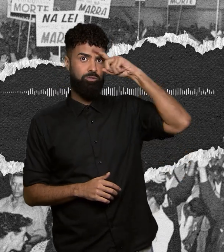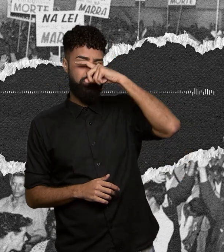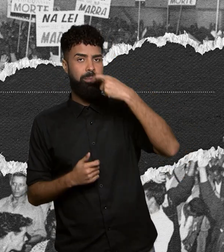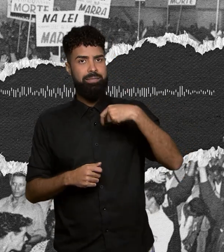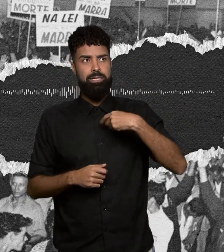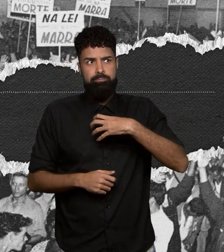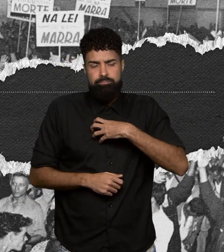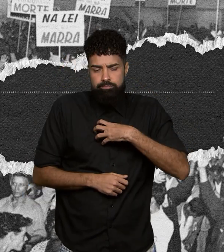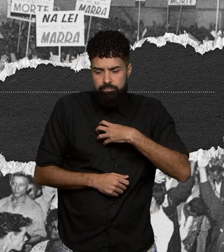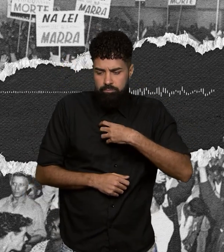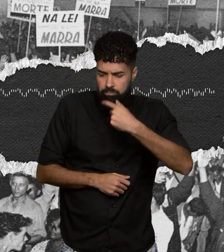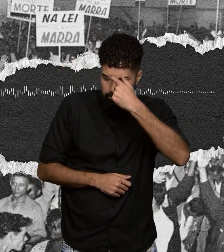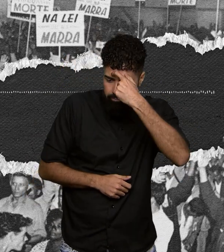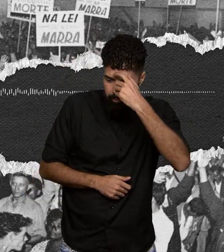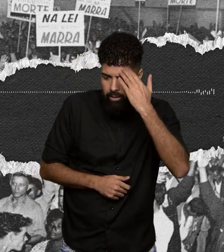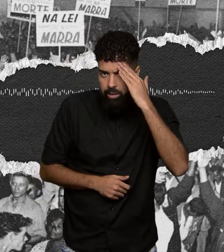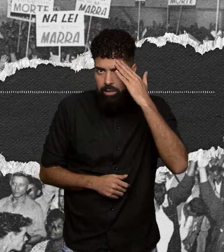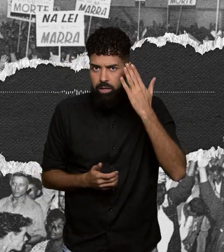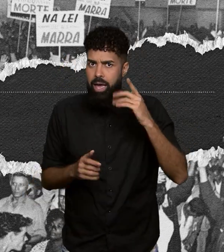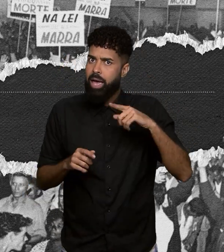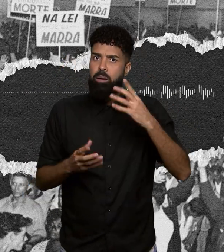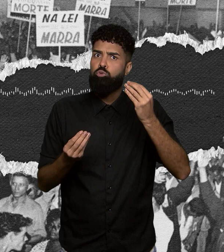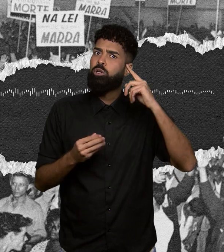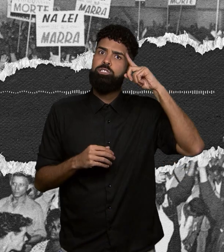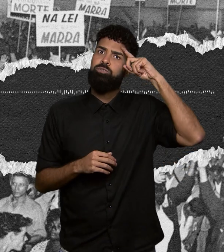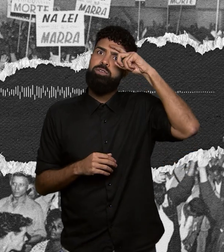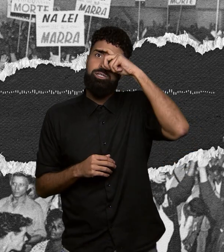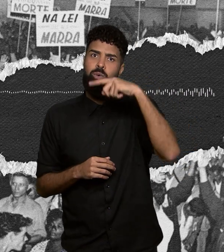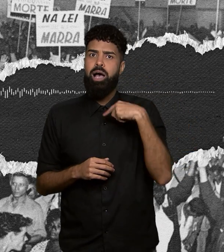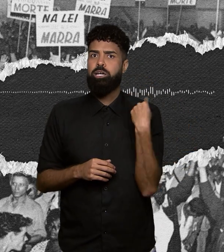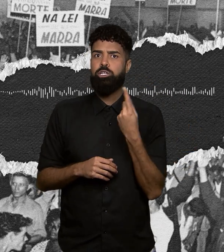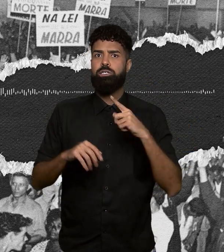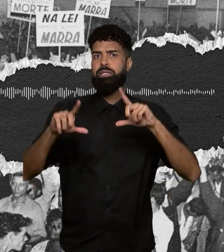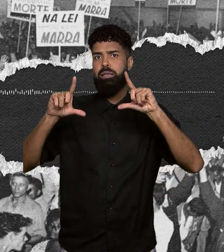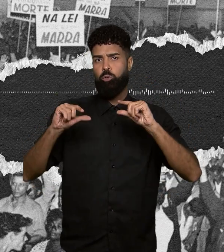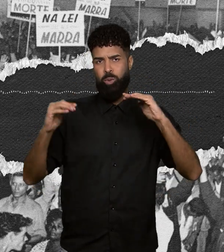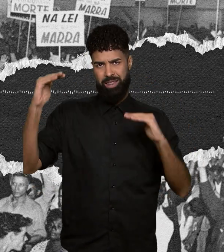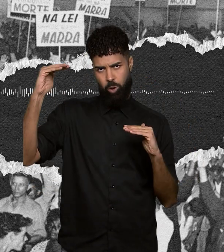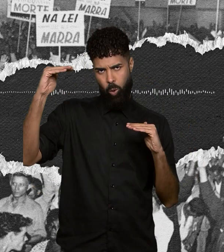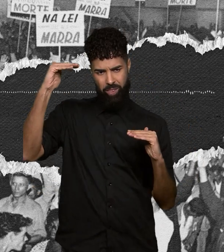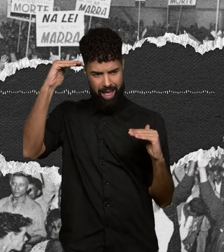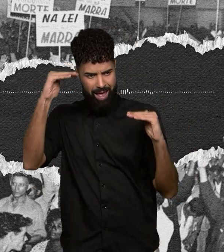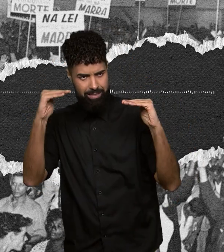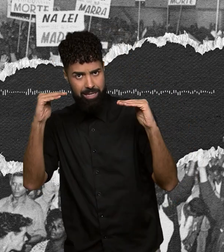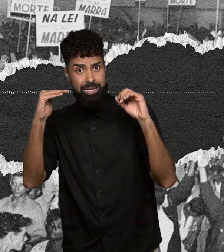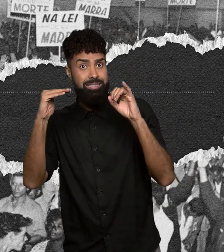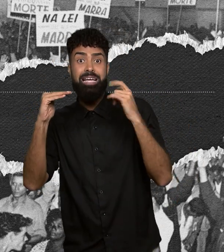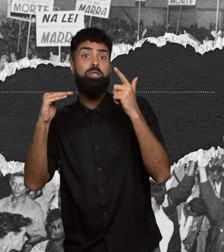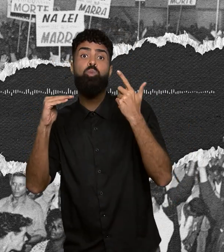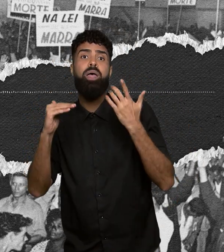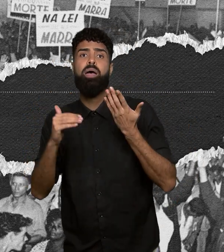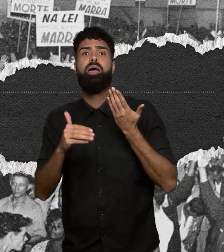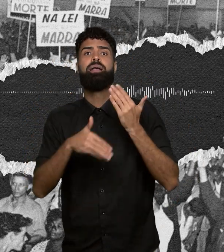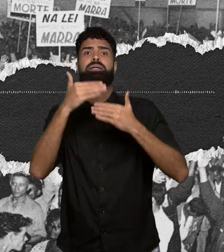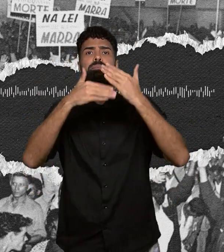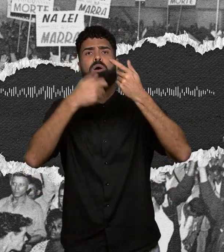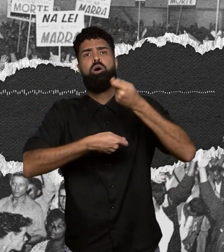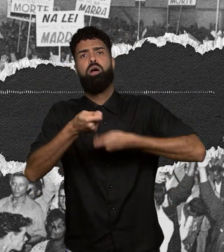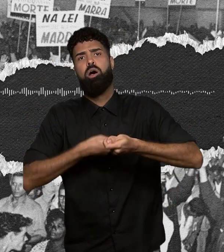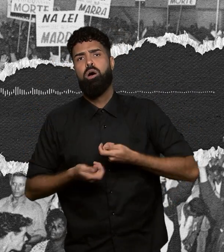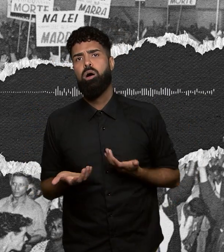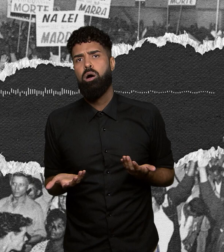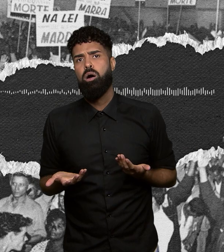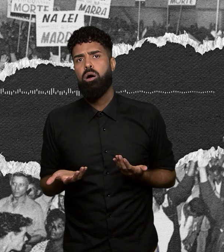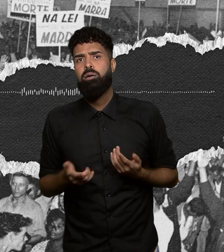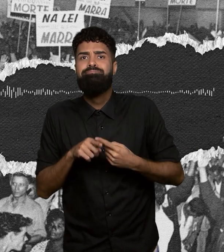comum para essa coisa que é muito difícil a gente reduzir a desigualdade se a gente não tem crescimento Econômica né porque aí a